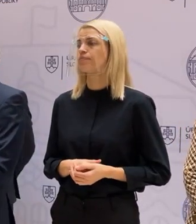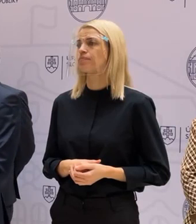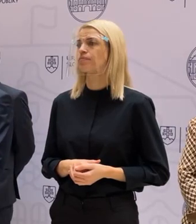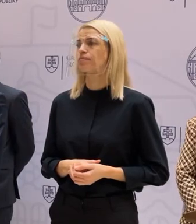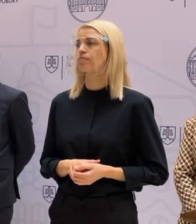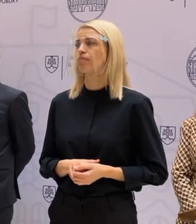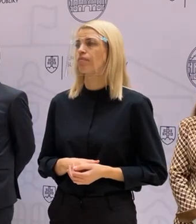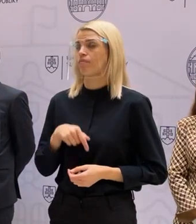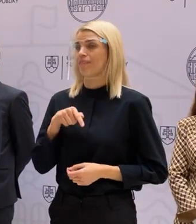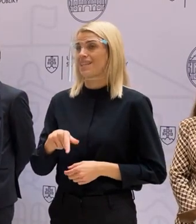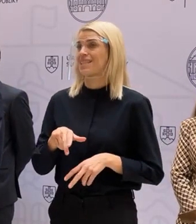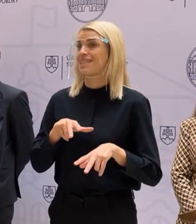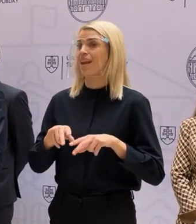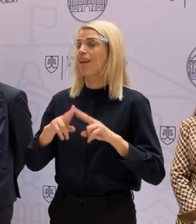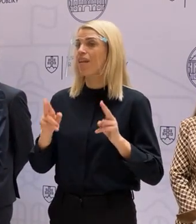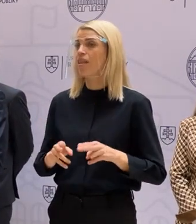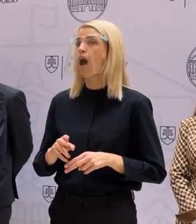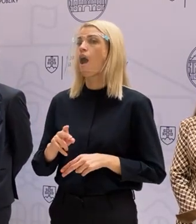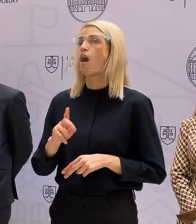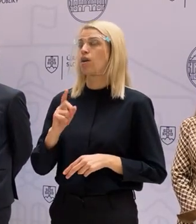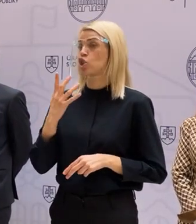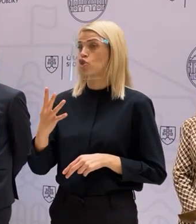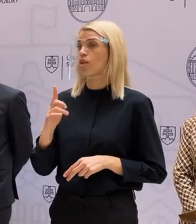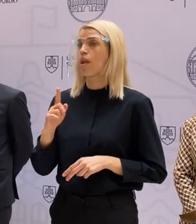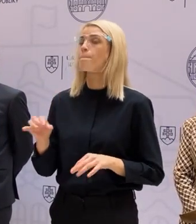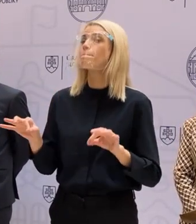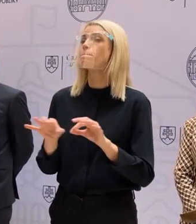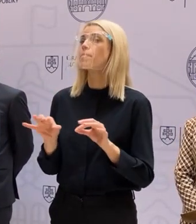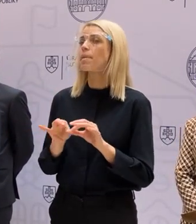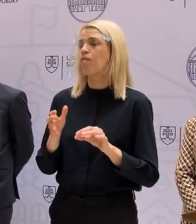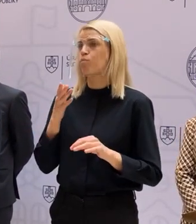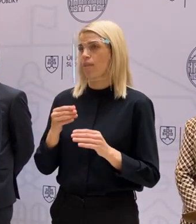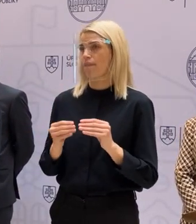Tie zariadenia by mali byť, nie 4, bude ich pripravovaných viac,